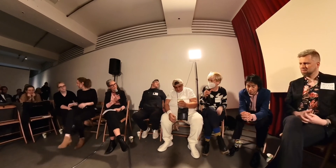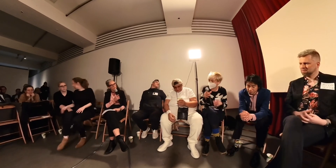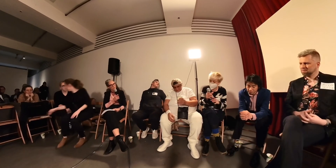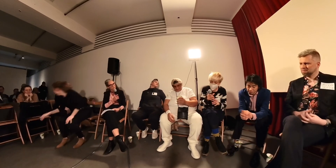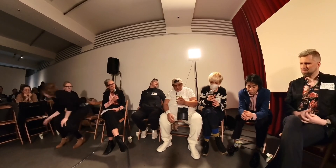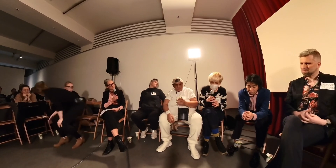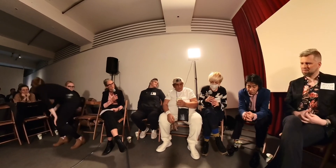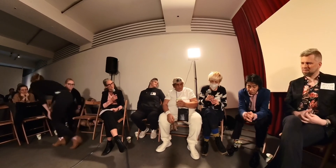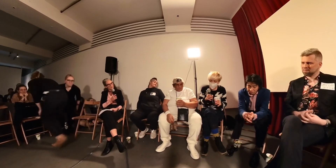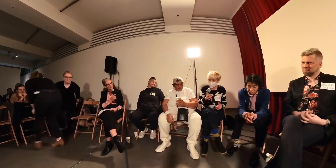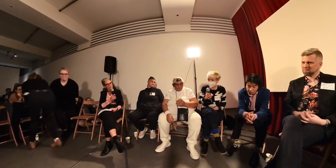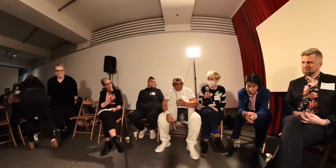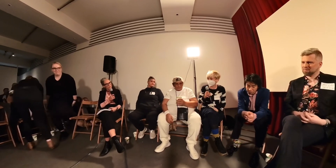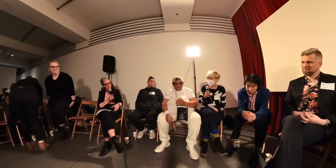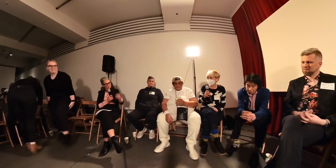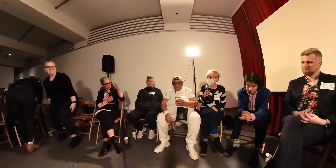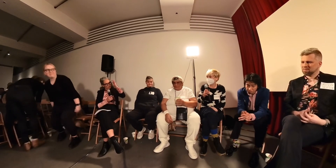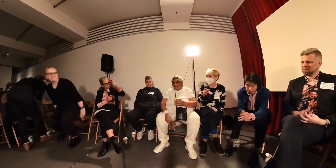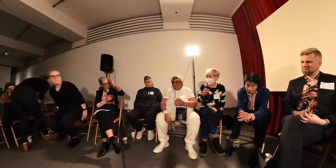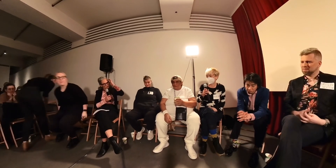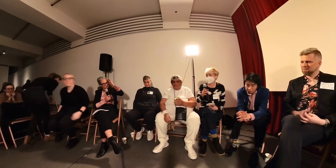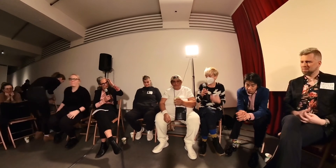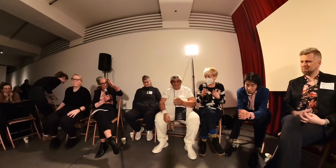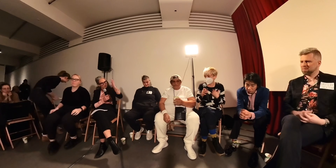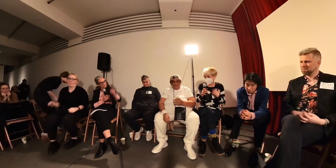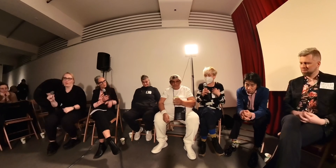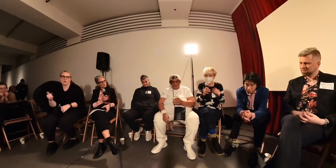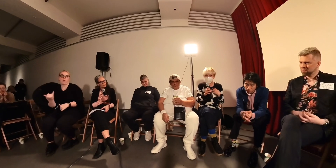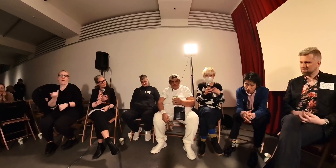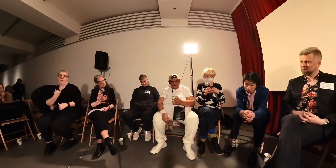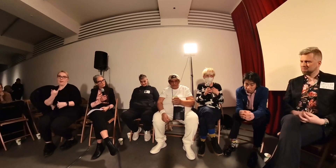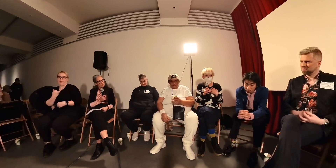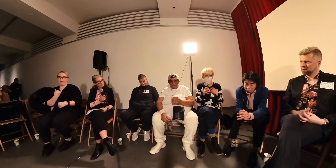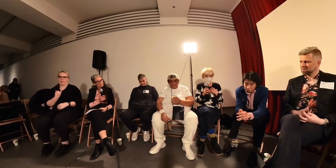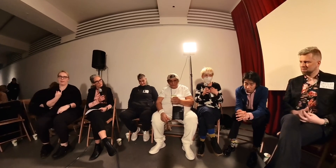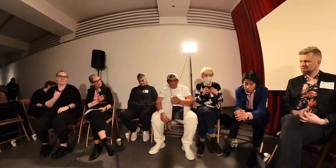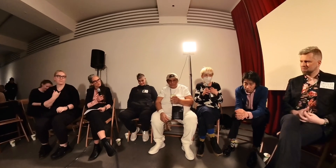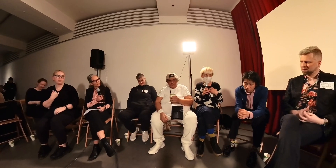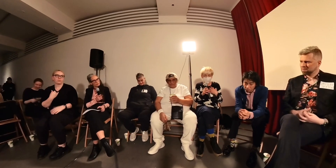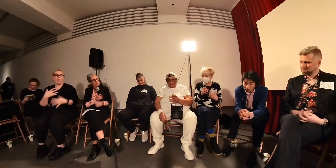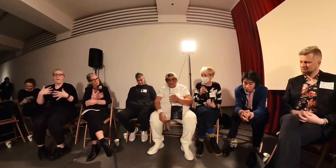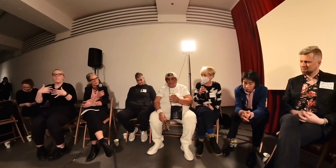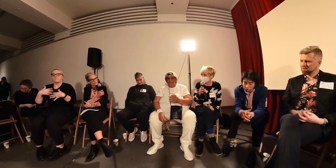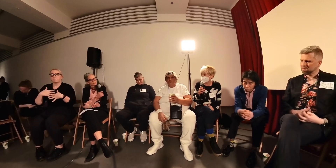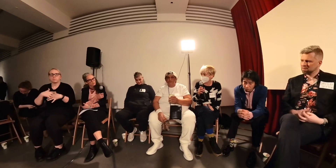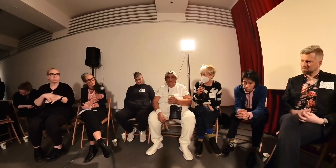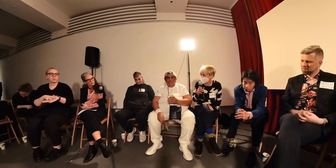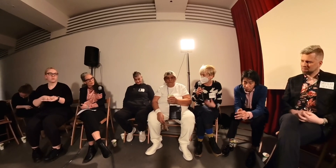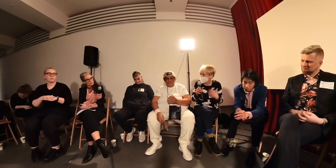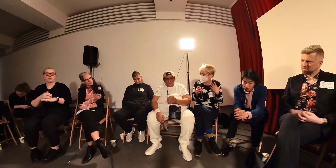identitě. Jako holky, já myslím, že celý život oni cítí tou identitu člověka bezdomova, ale často